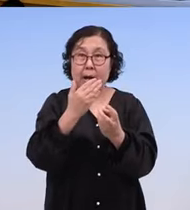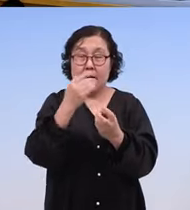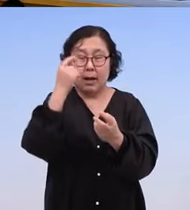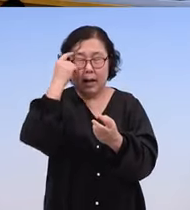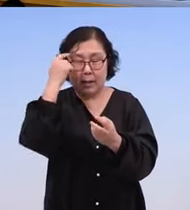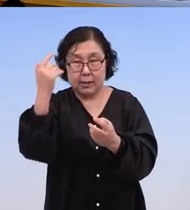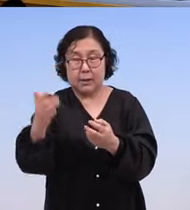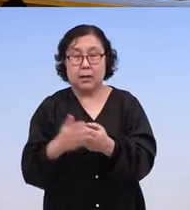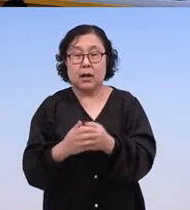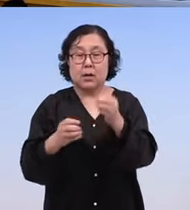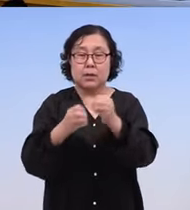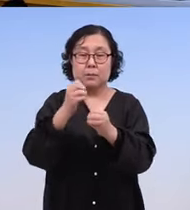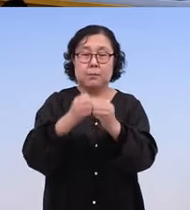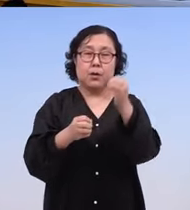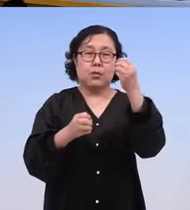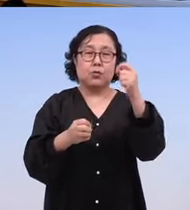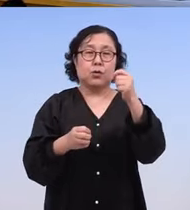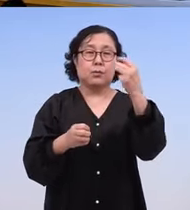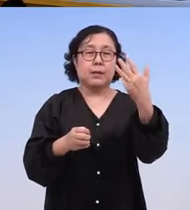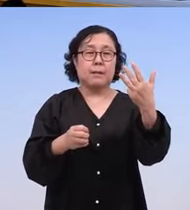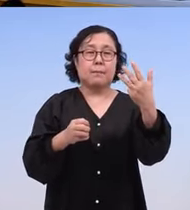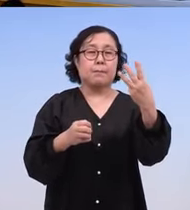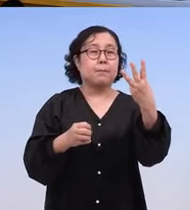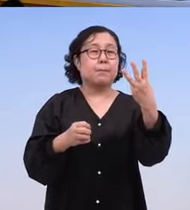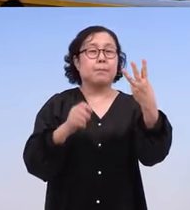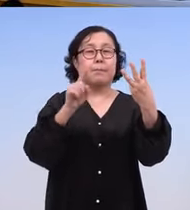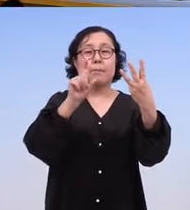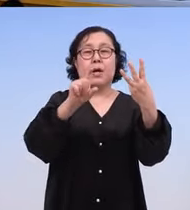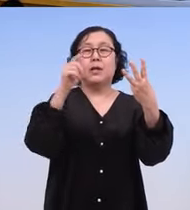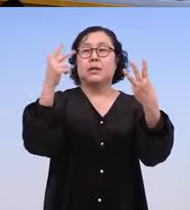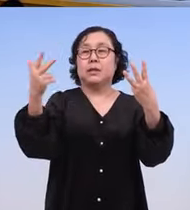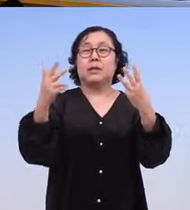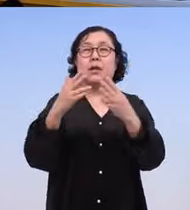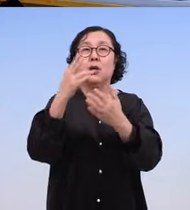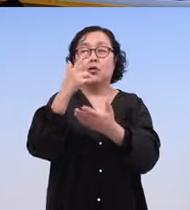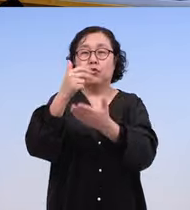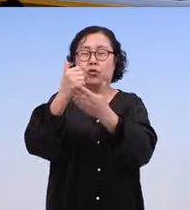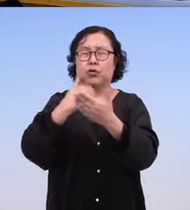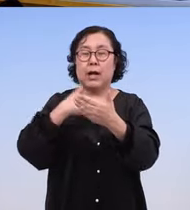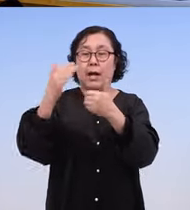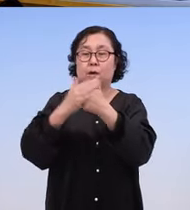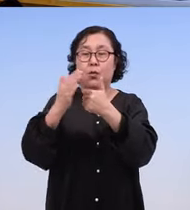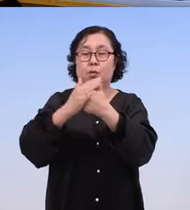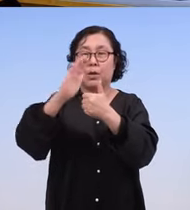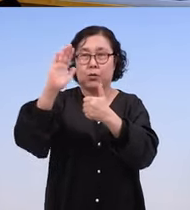63편 7절에 그 답이 있어요. 7절. 주는 나의